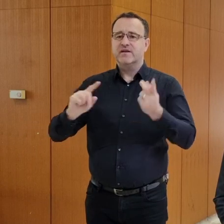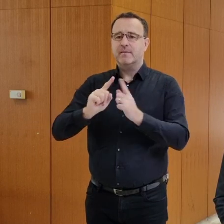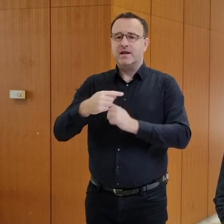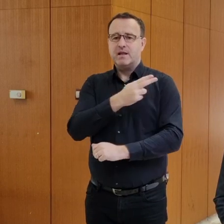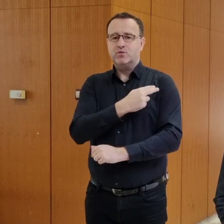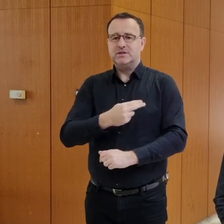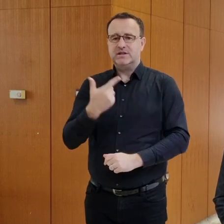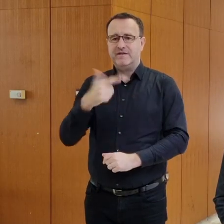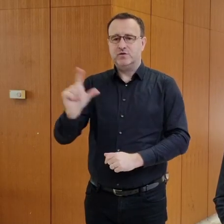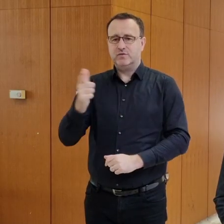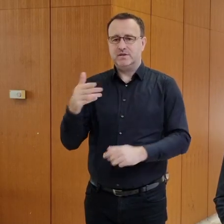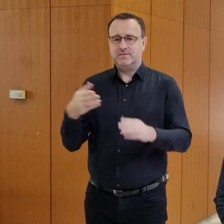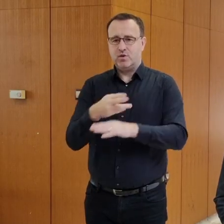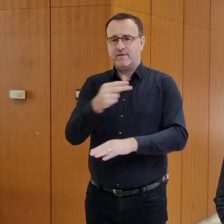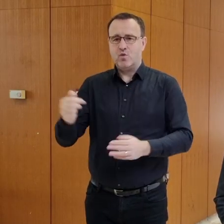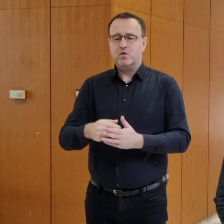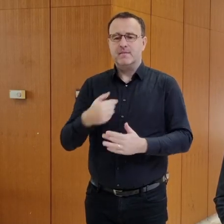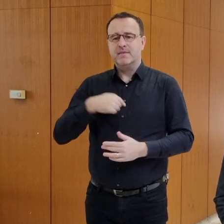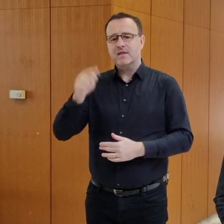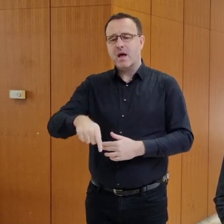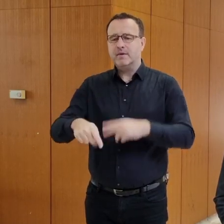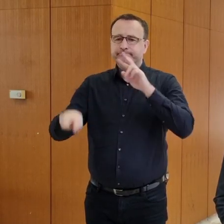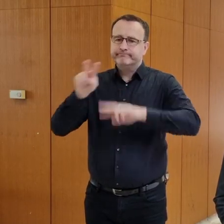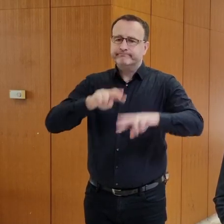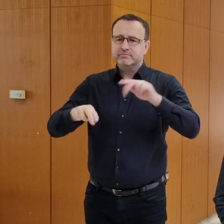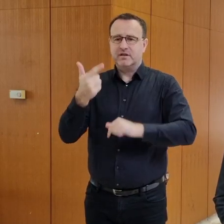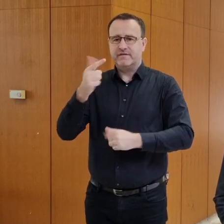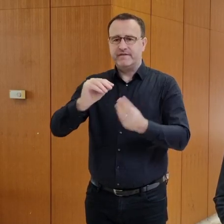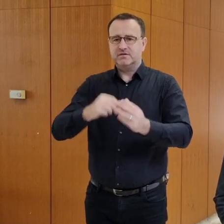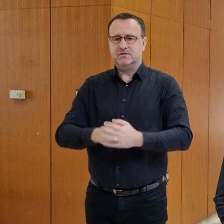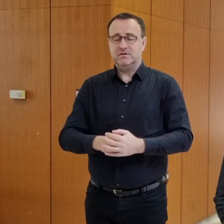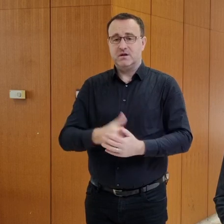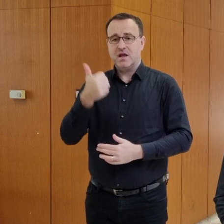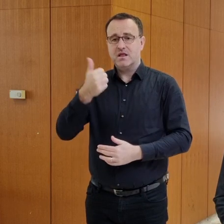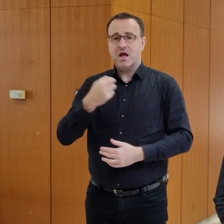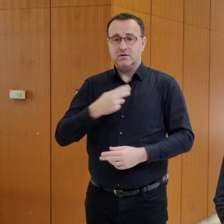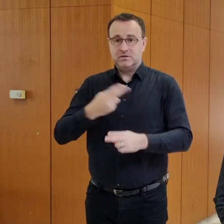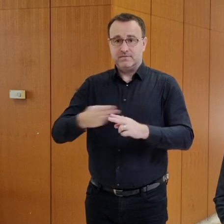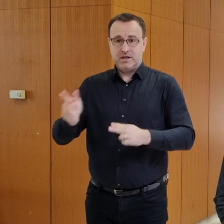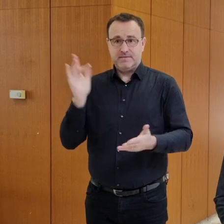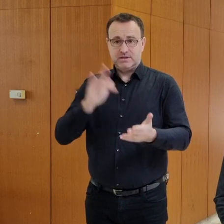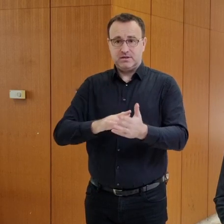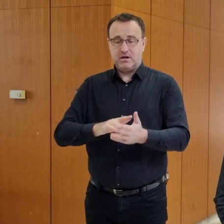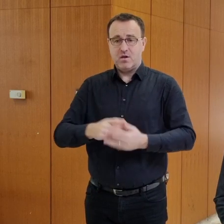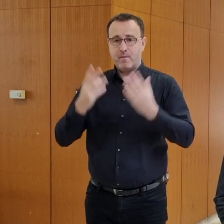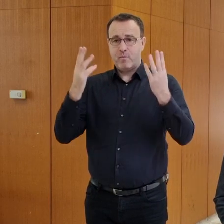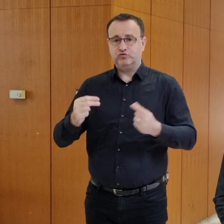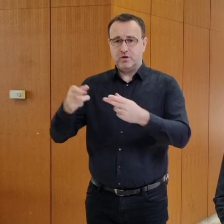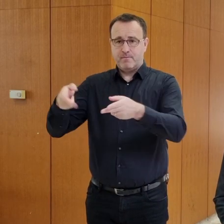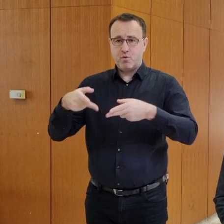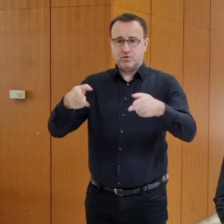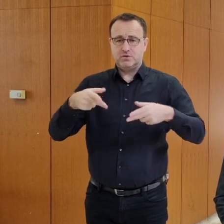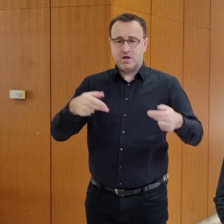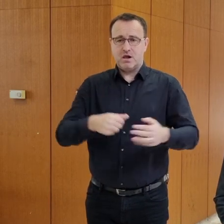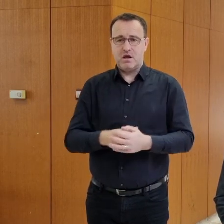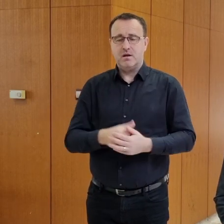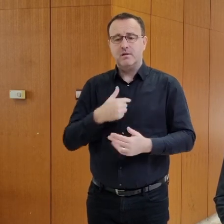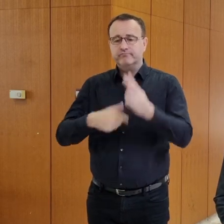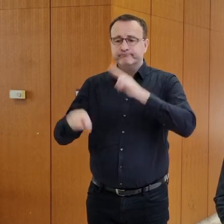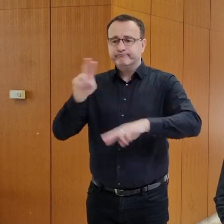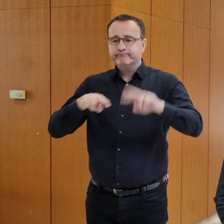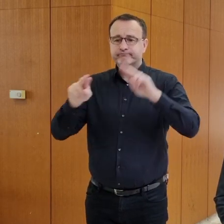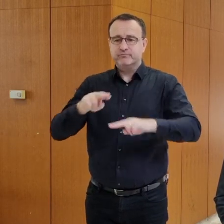212 miliónov, my sme tam overovali dve veci. Jedna vec sa týkala toho, či splníme cieľ, teda ten počet postelí. A to sme overili